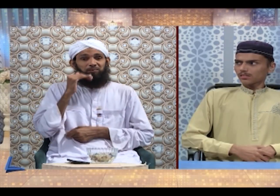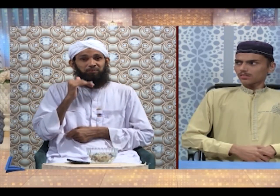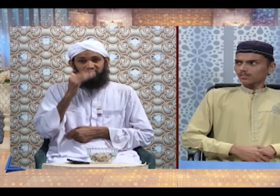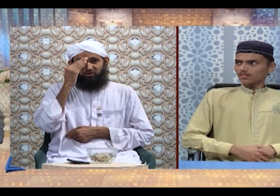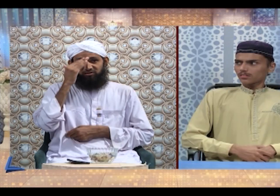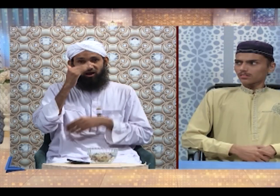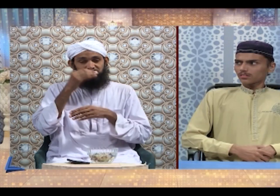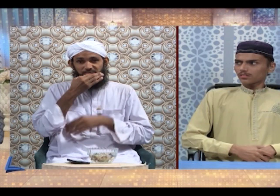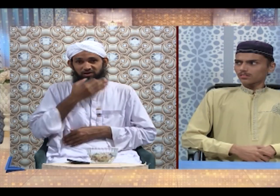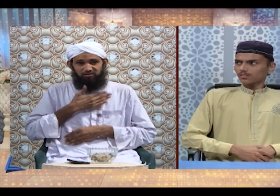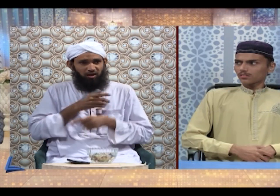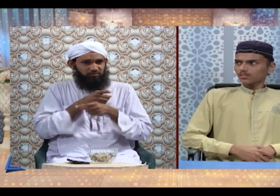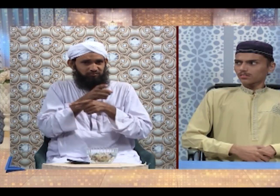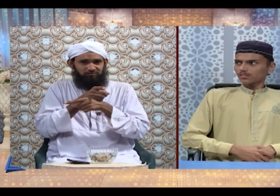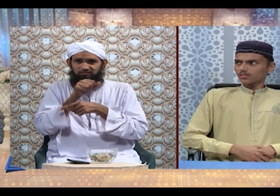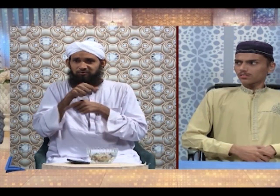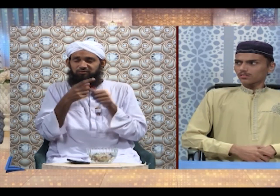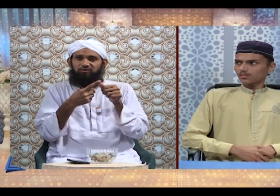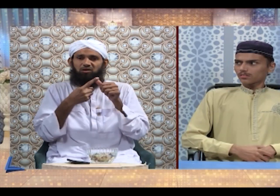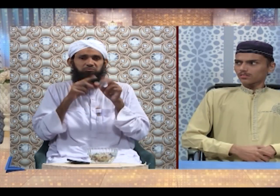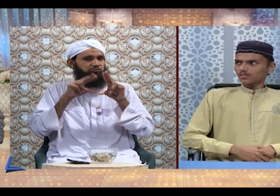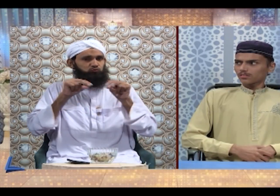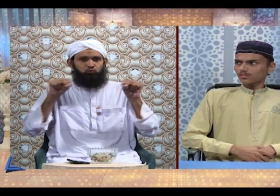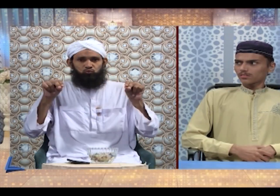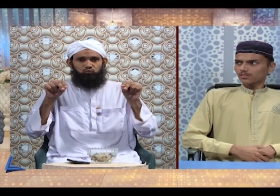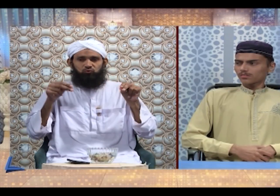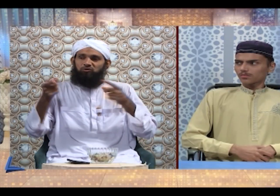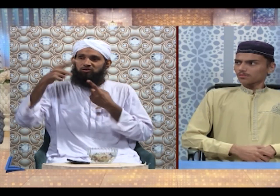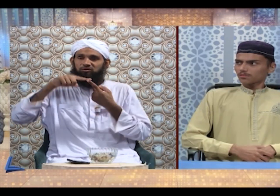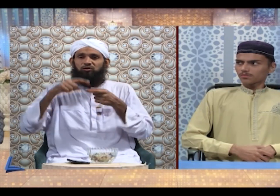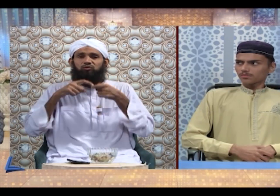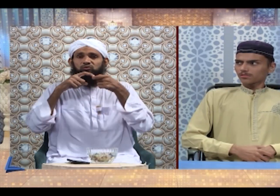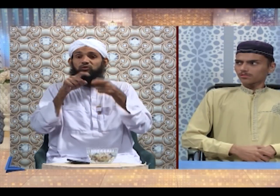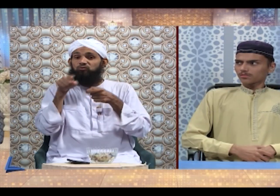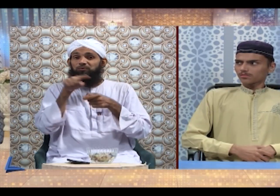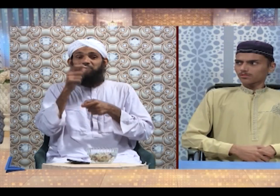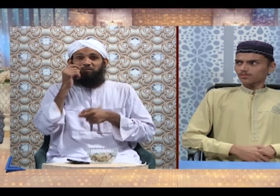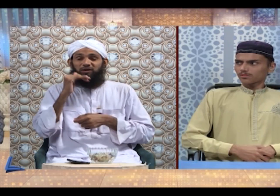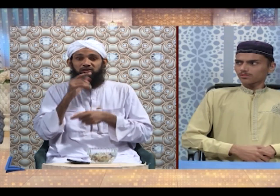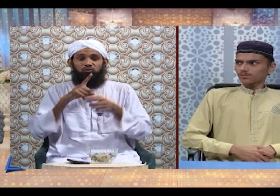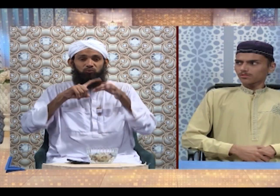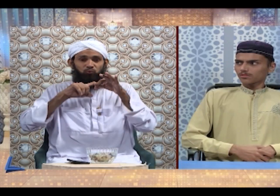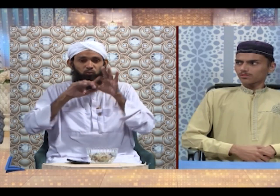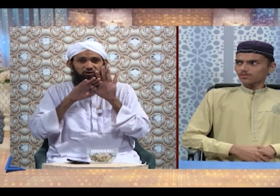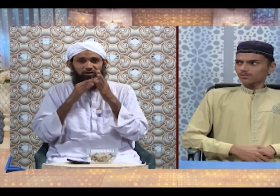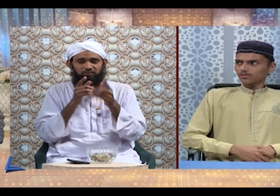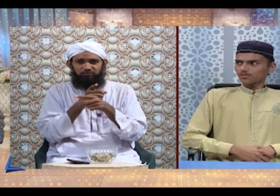آپ رحمۃ اللہ علیہ نے پوچھا، قرآن کریم سکھایا ہے؟ اس نے پھر نفی میں جواب دیا۔ تو آپ نے پوچھا، پھر وہ کیا کرتا